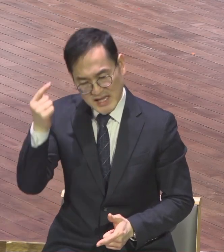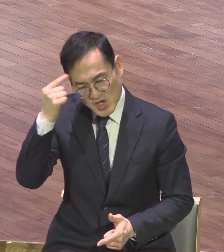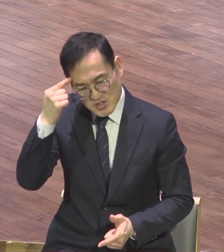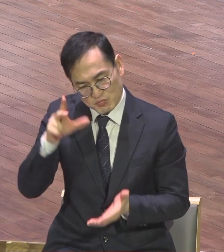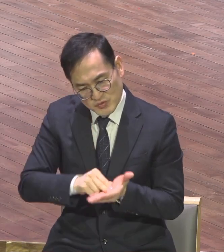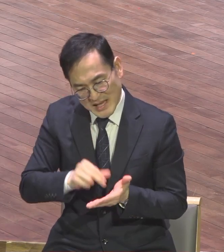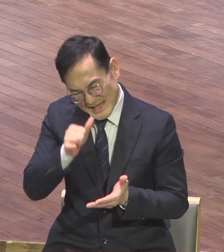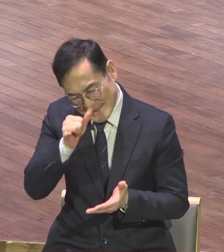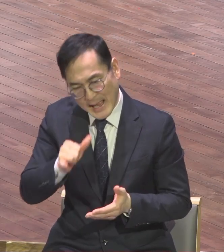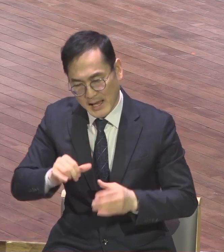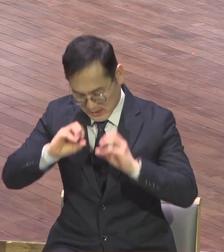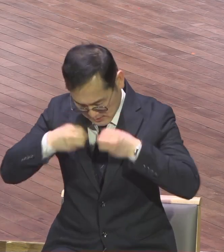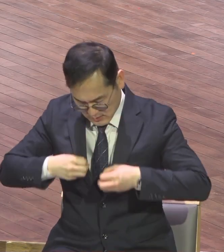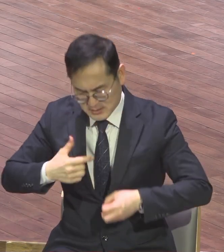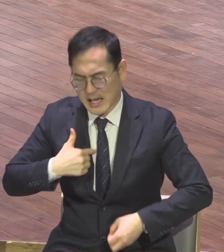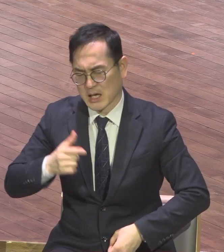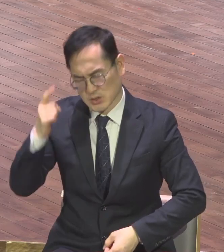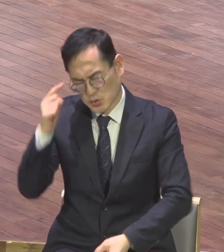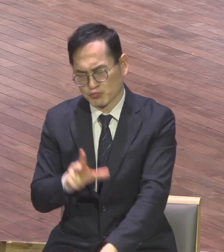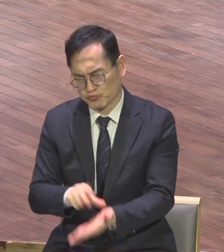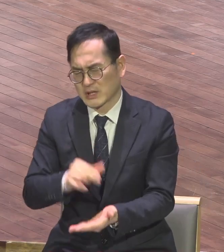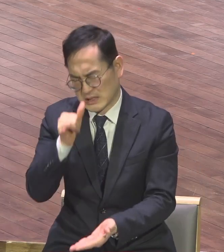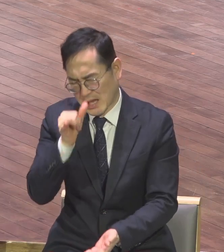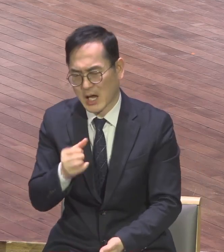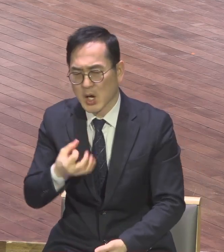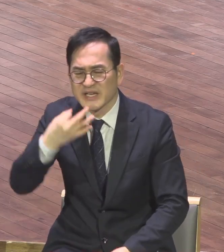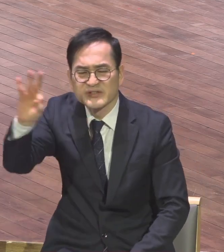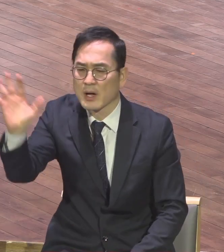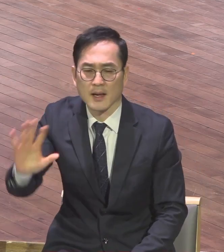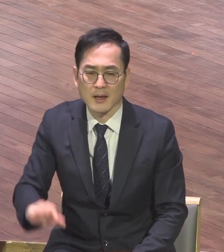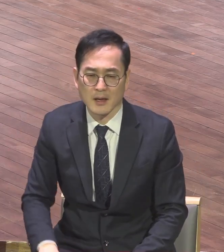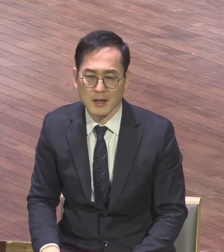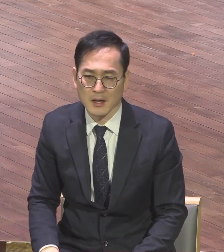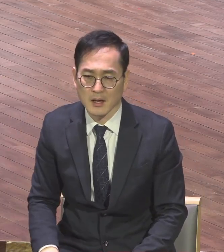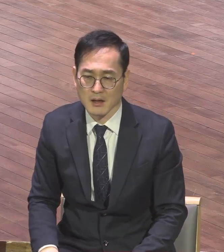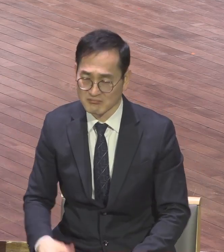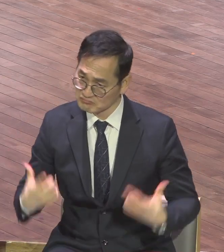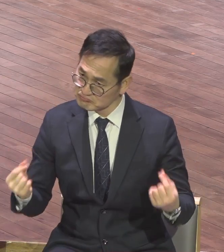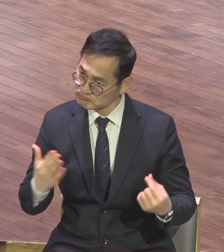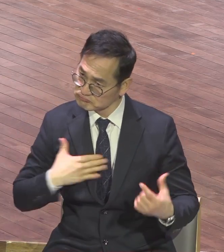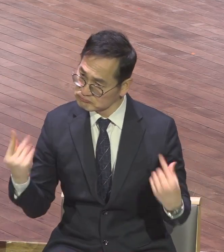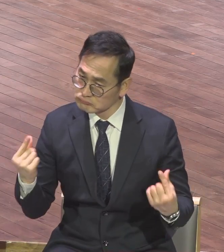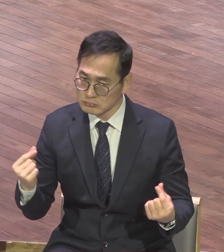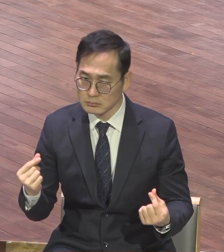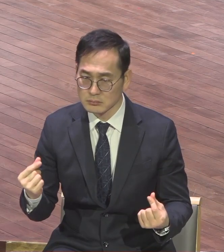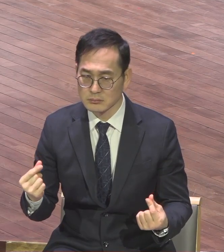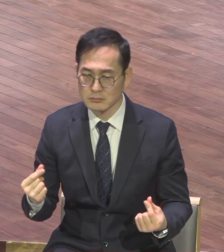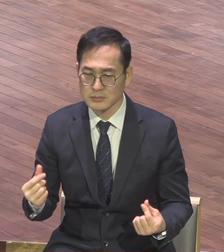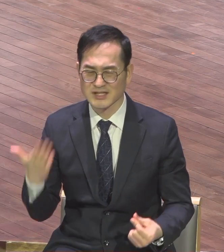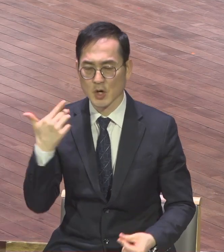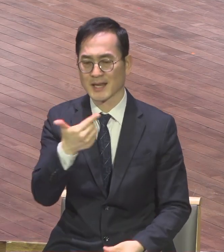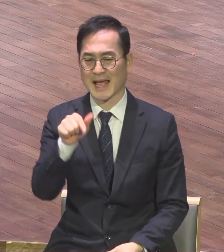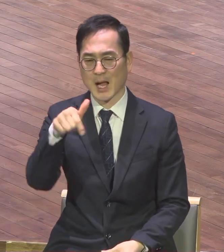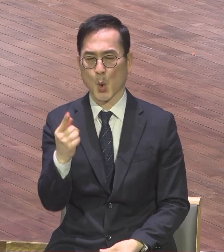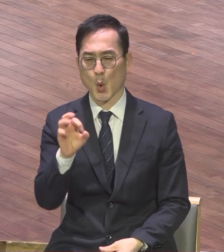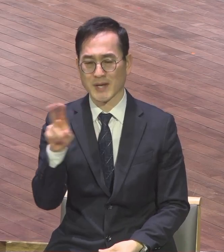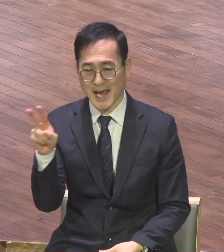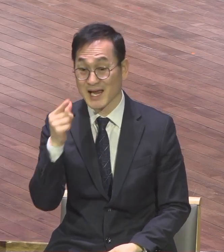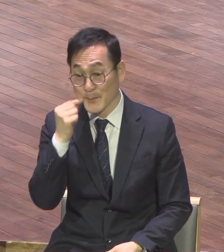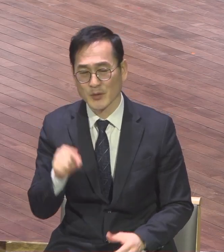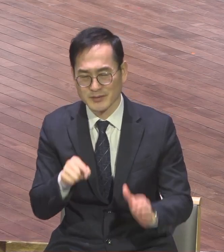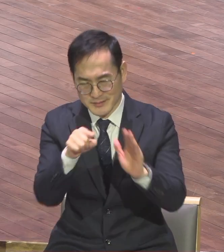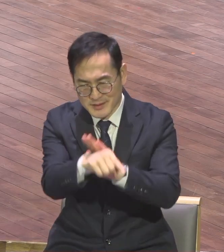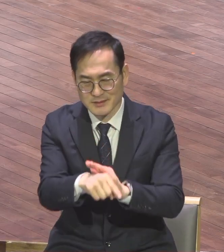문제가 있다고 인정하지 않는 것이라고 합니다. 제가 우리 청년들을 데리고 나고야 정신병원을 탐방한 적이 있습니다. 원장님을